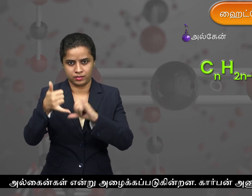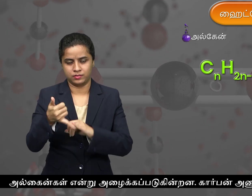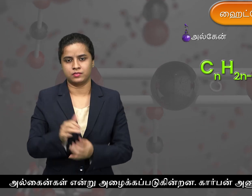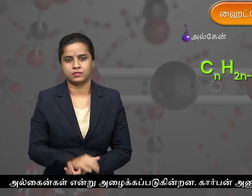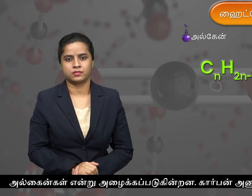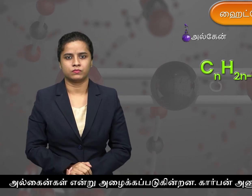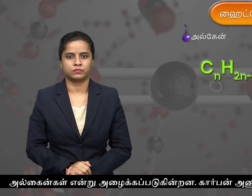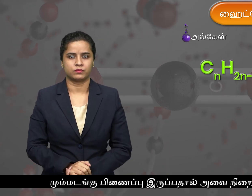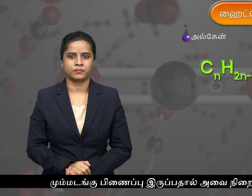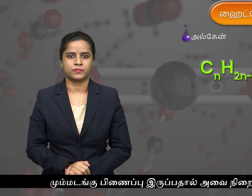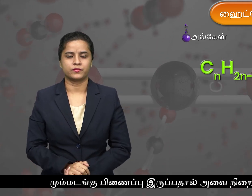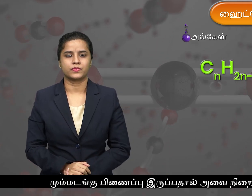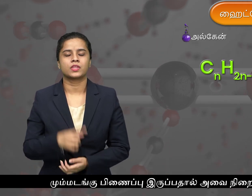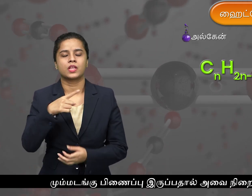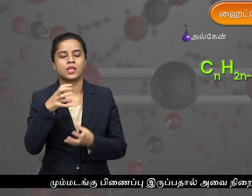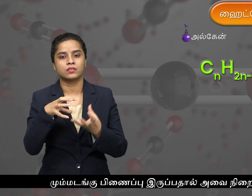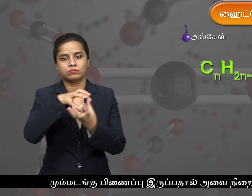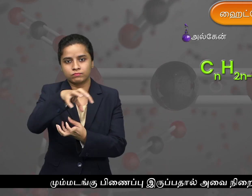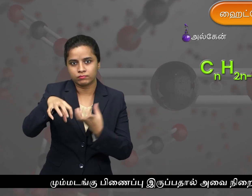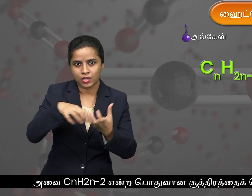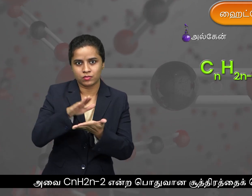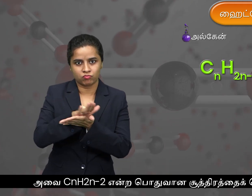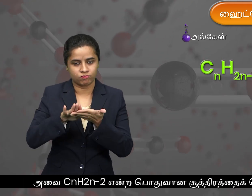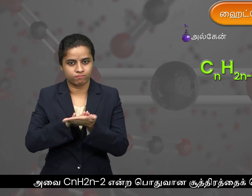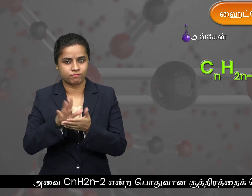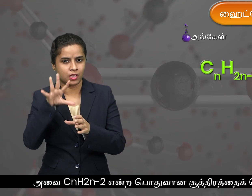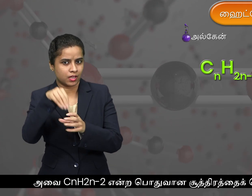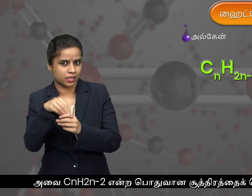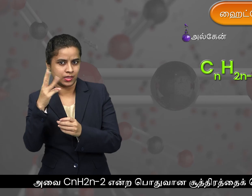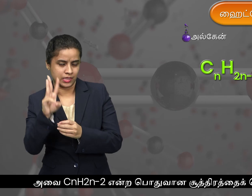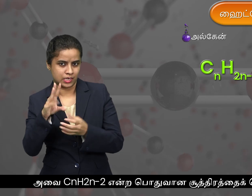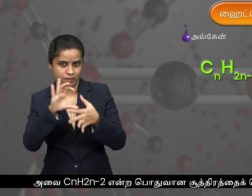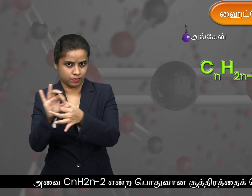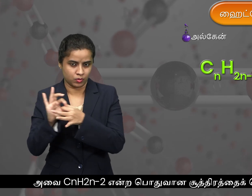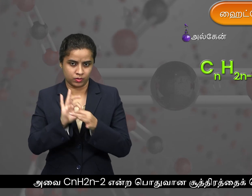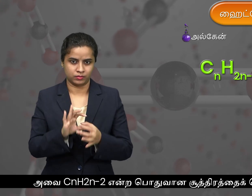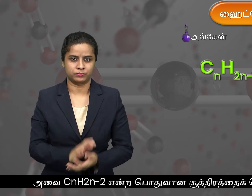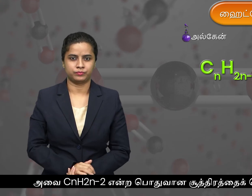அணுக்களுக்கு இடையே மும்மடங்கு பிணைப்பு இருப்பதால் அவை நிறைவுறாதவை. அவை